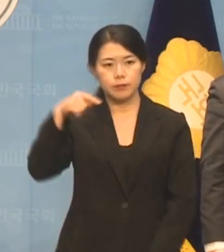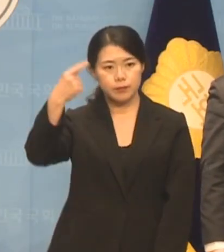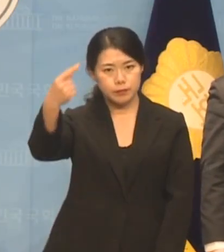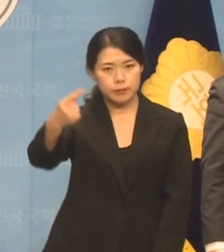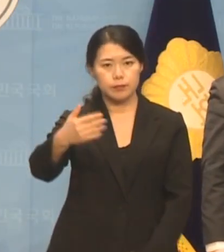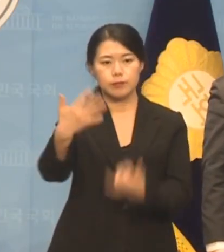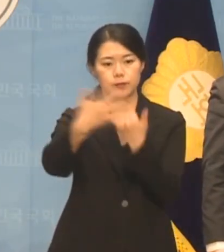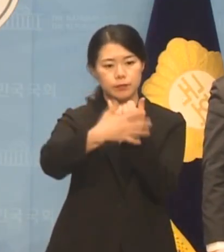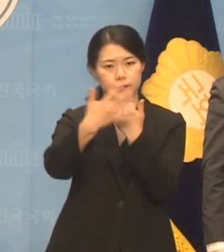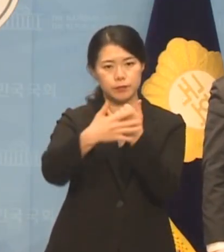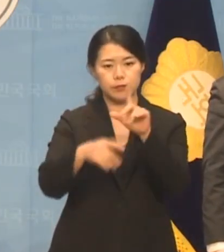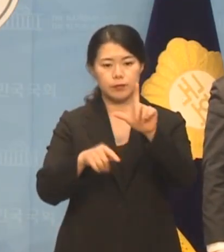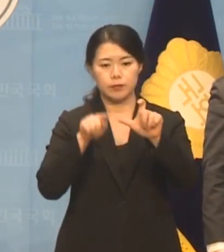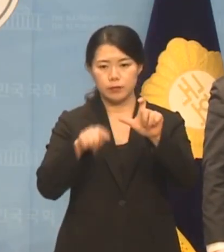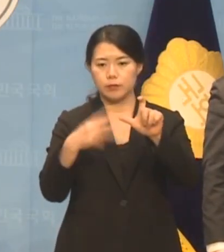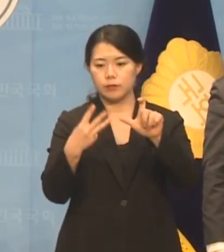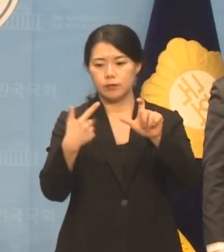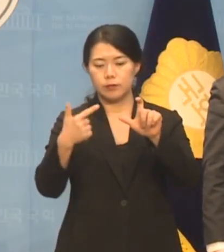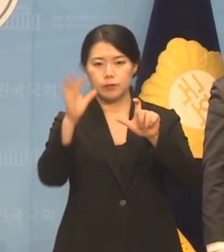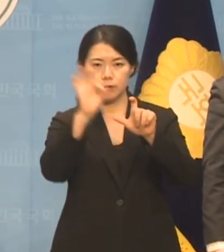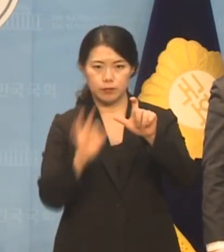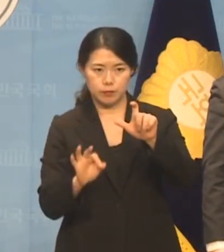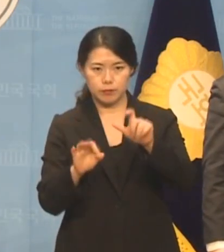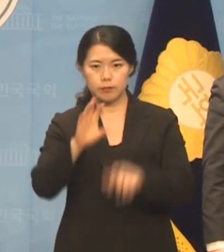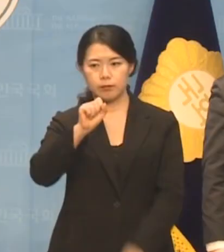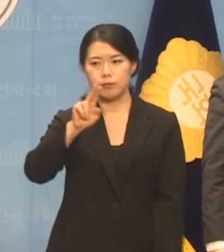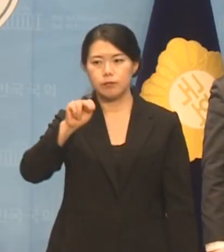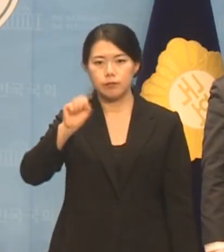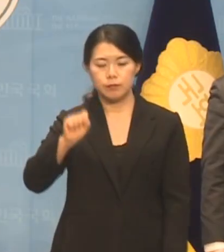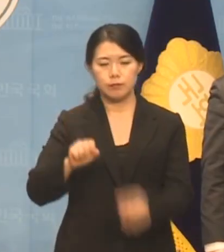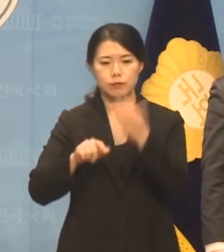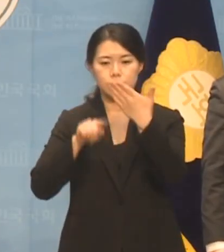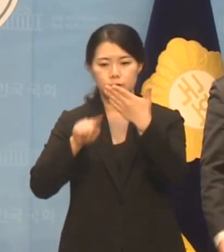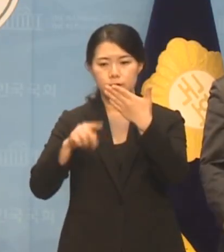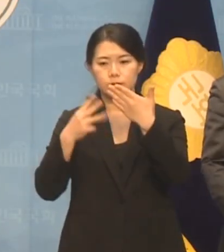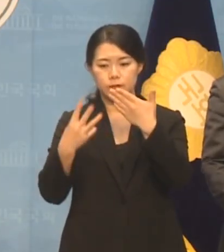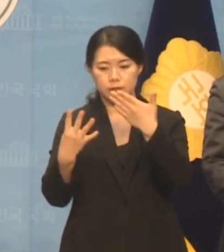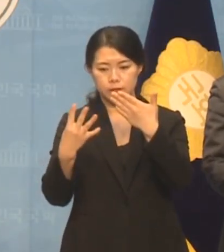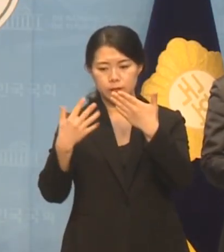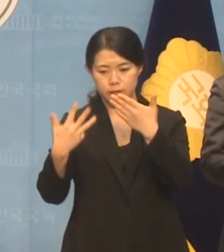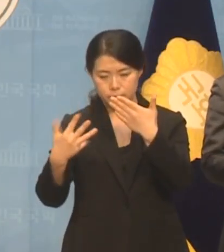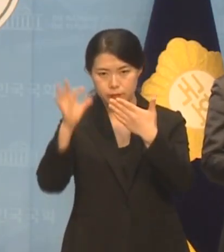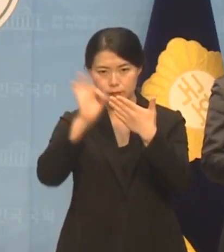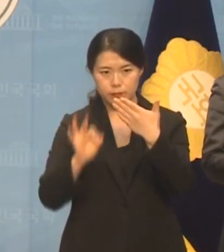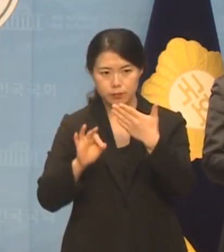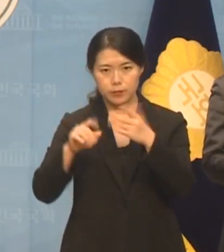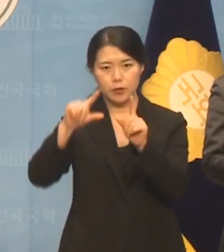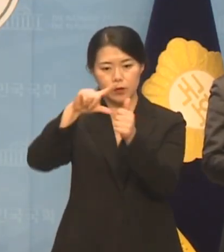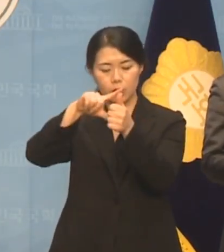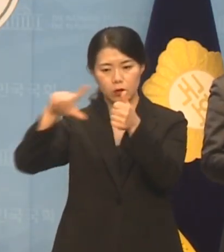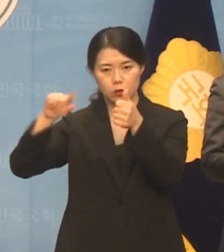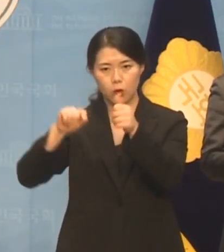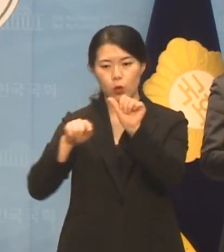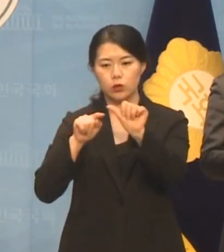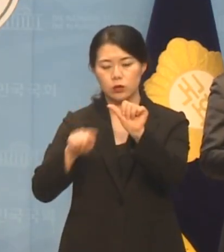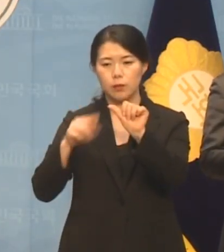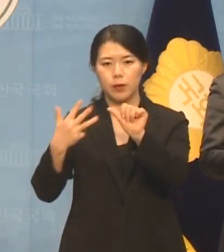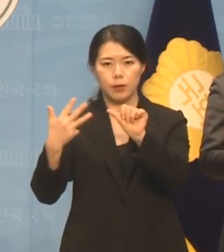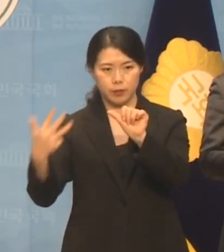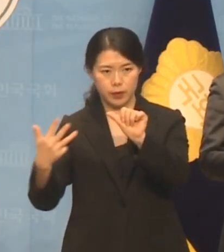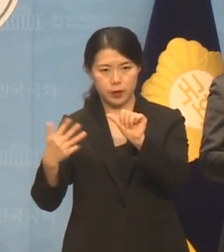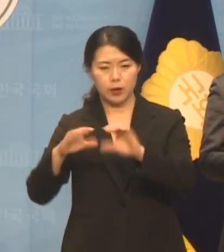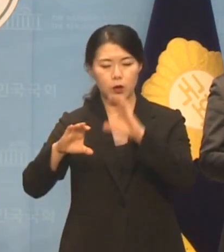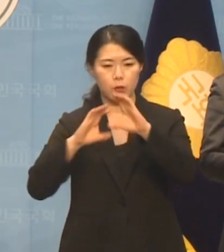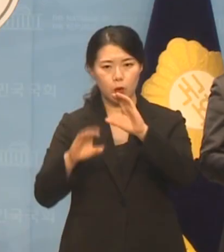뒤로는 유튜브 15.36%, SNS 9.48%, 현수막 5.88%,